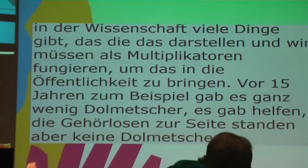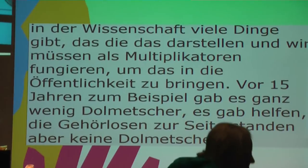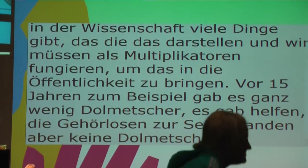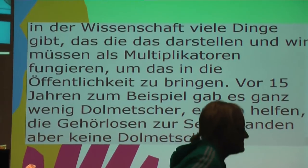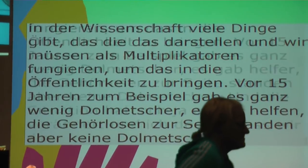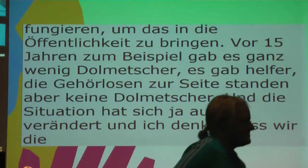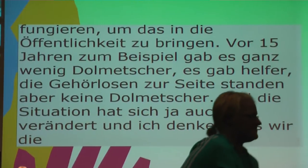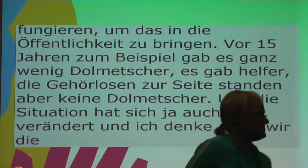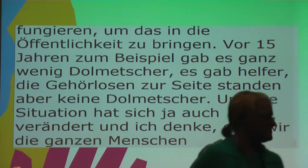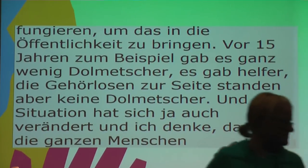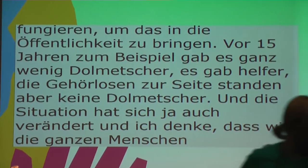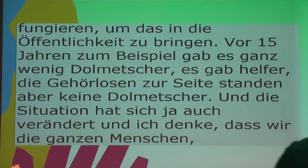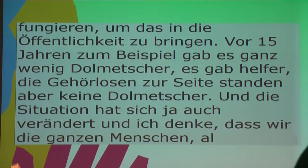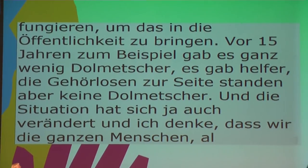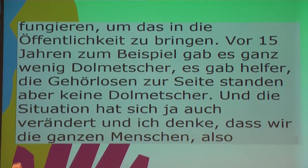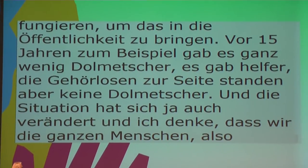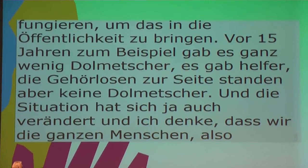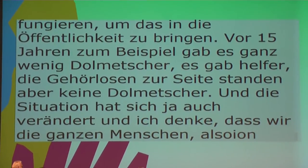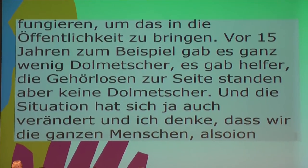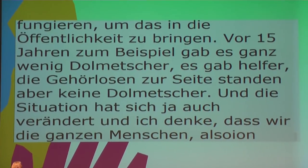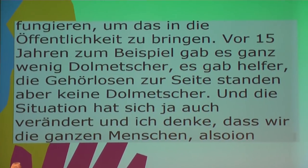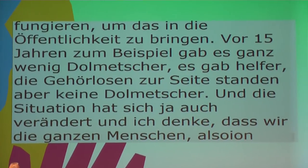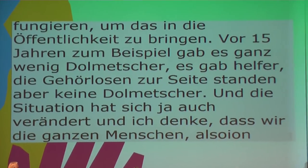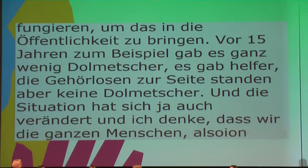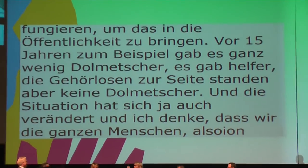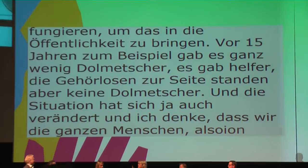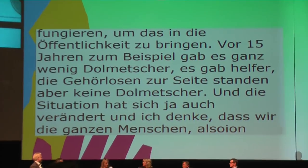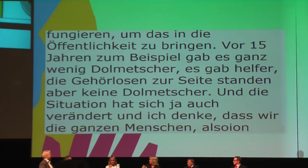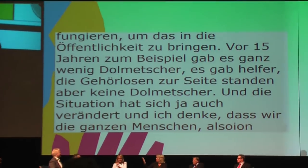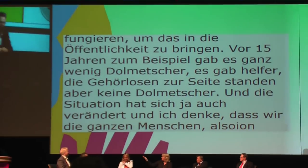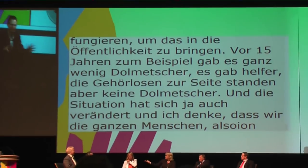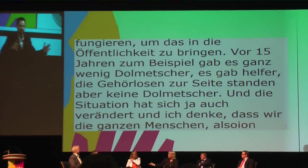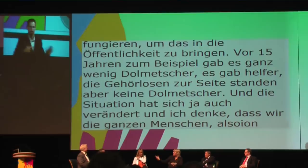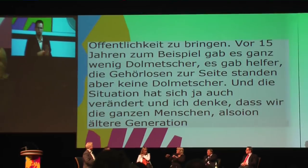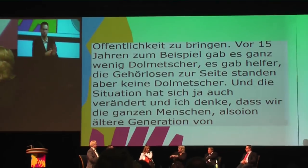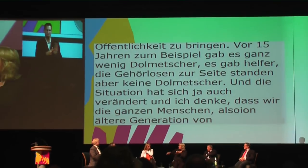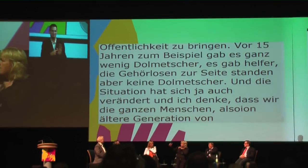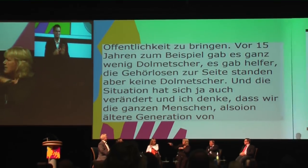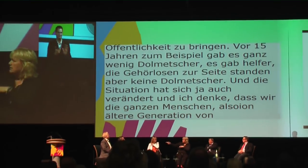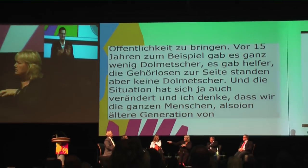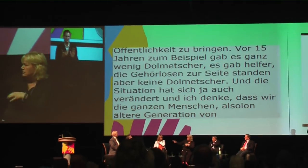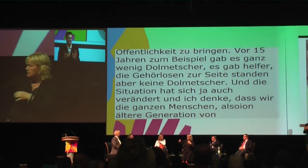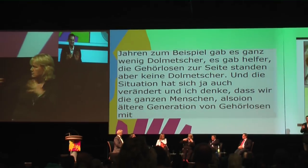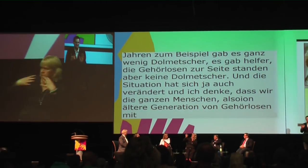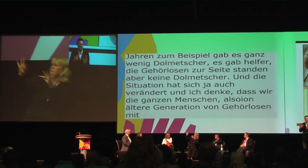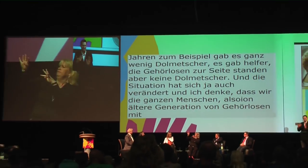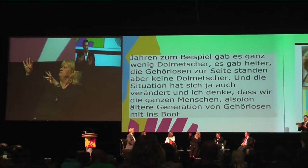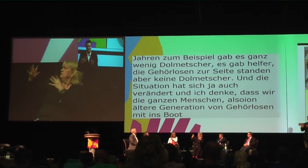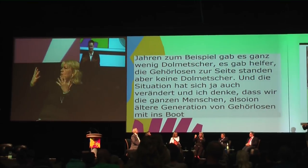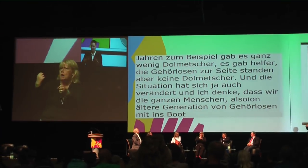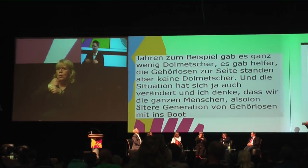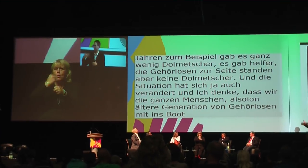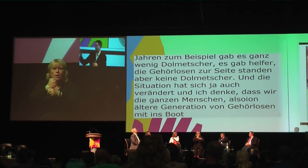die ältesten Generationen von Gehörlosen, einfach auch mit ins Boot nehmen müssen. Die neue Generation von